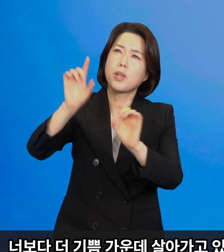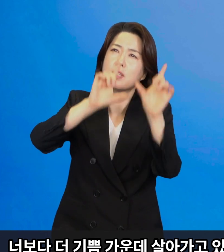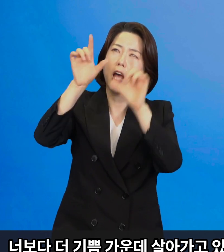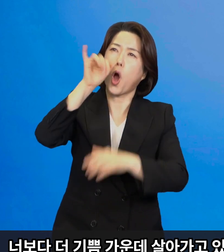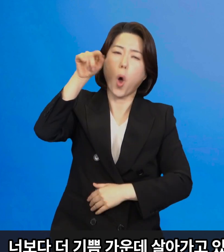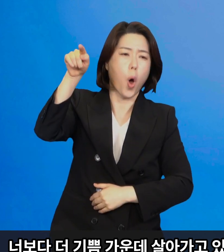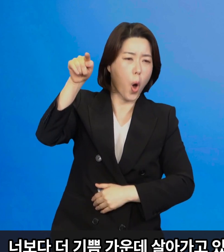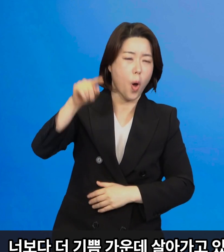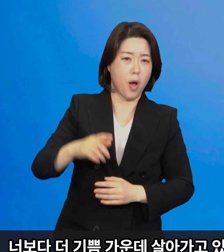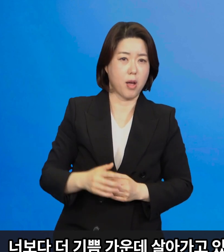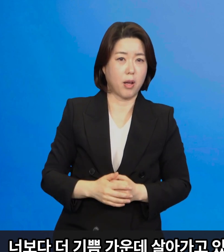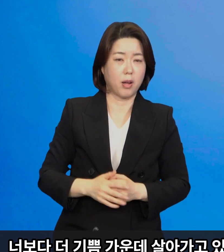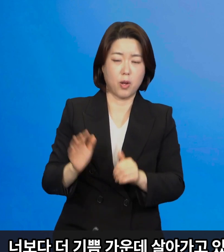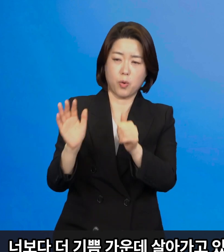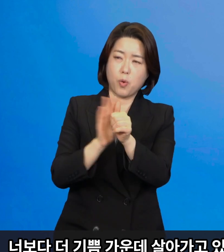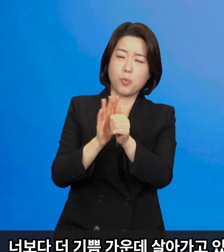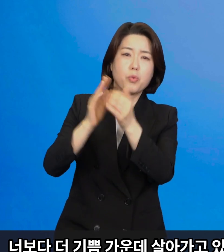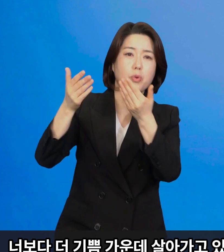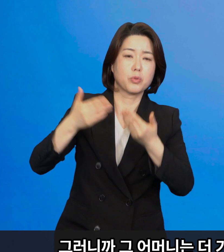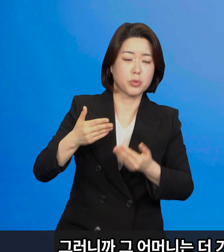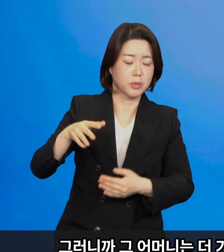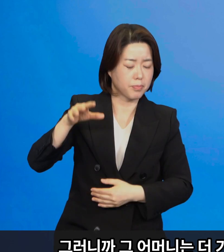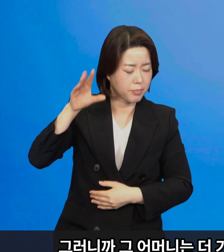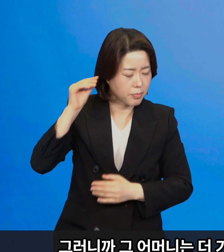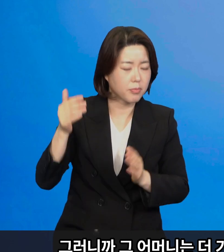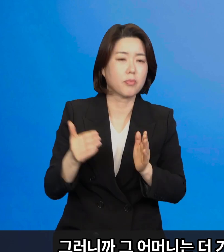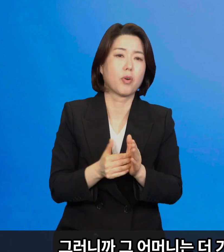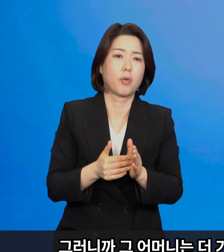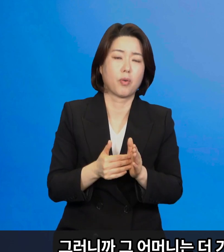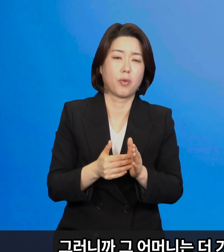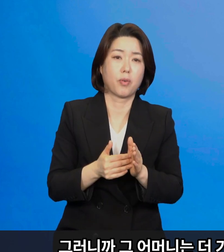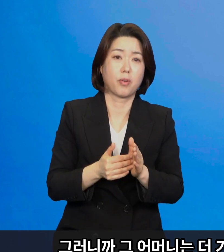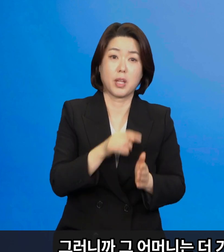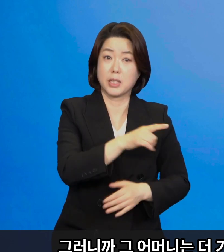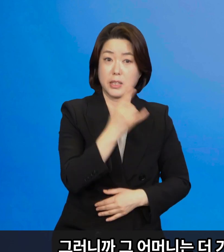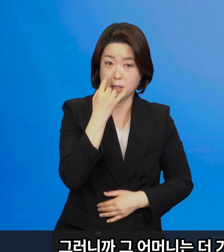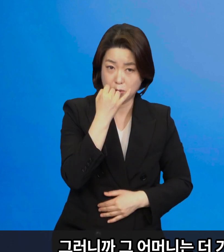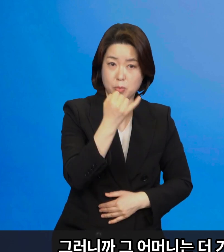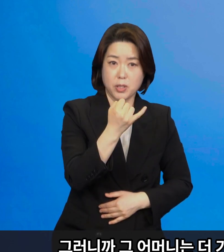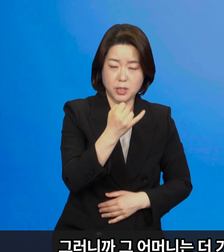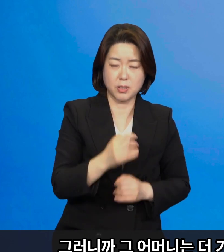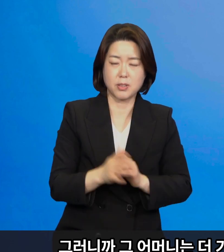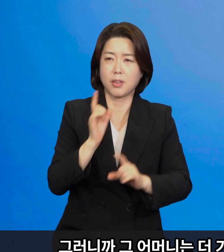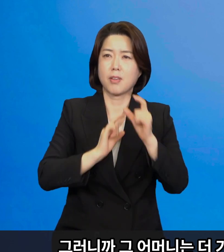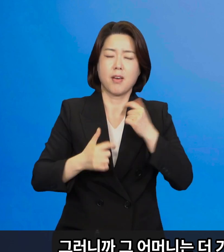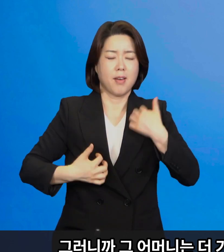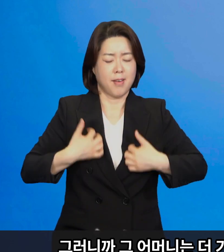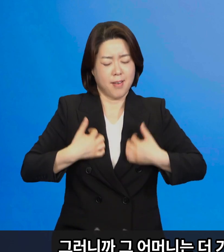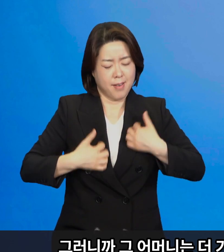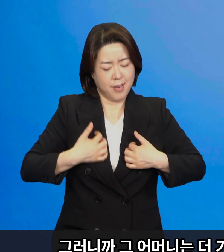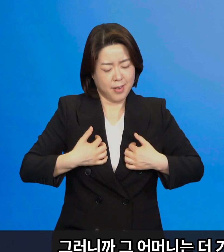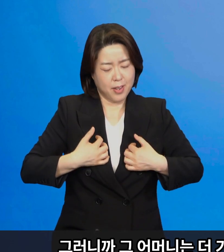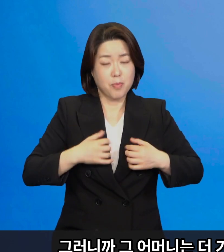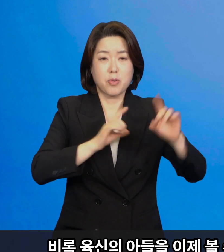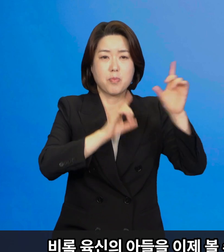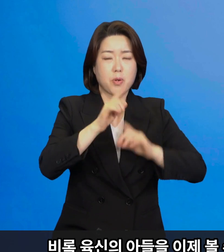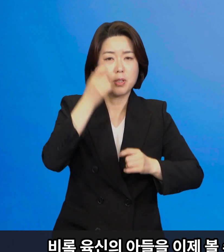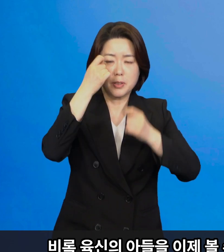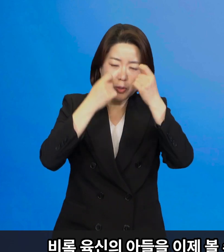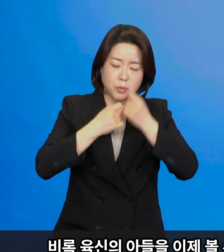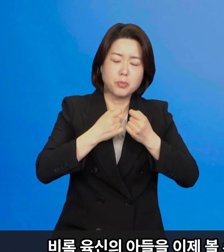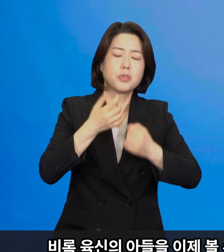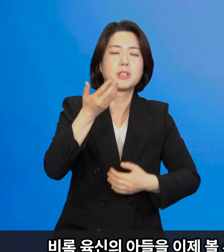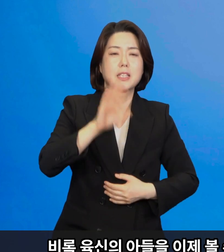이런 위로를 주신 것을 들은 거예요. 그러니까 그 어머니는요 더 기쁜 모습으로 눈물을 흘리지만,